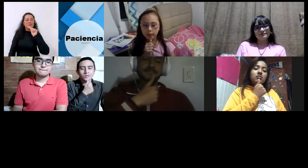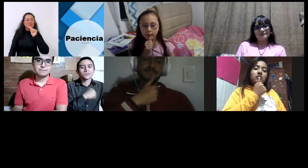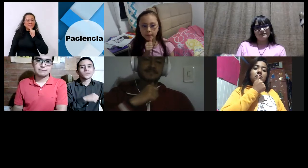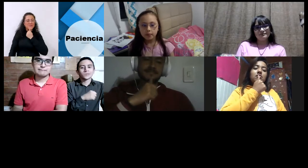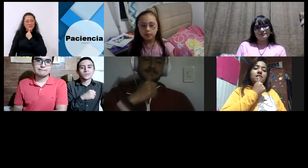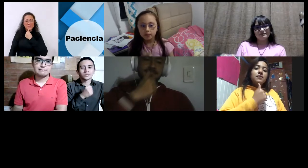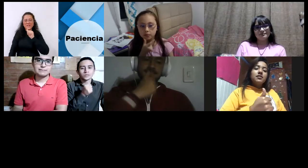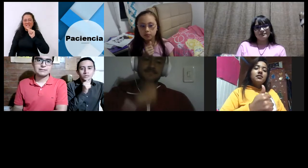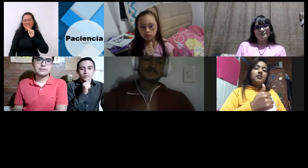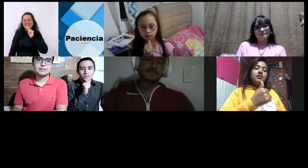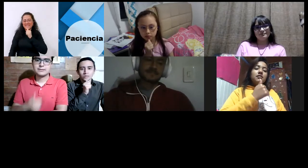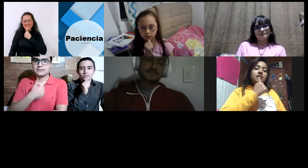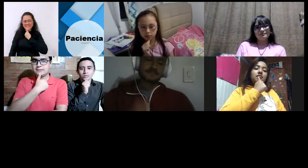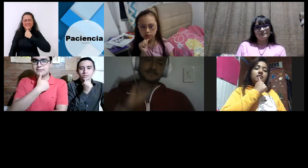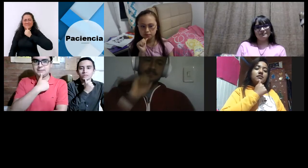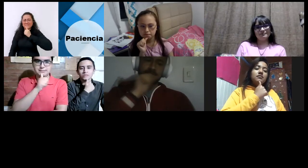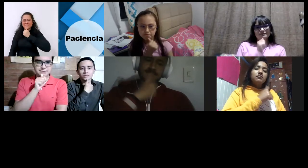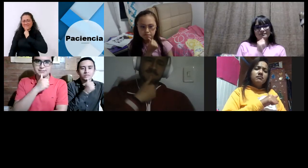es sufrir.